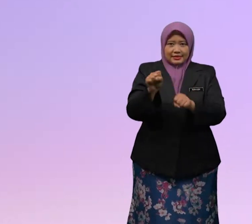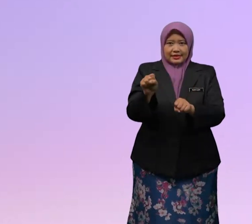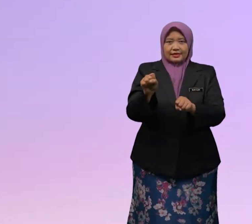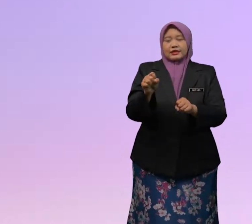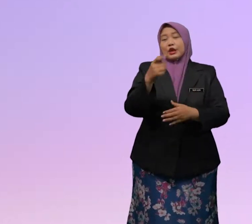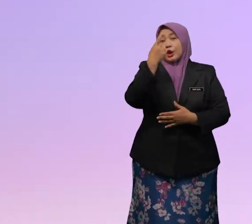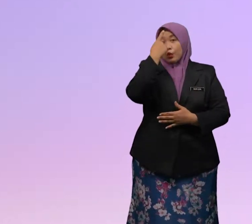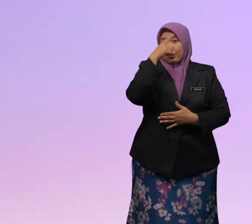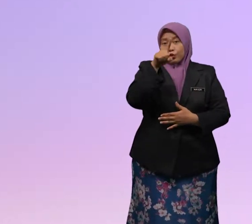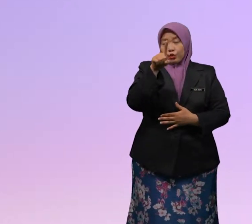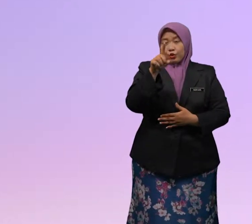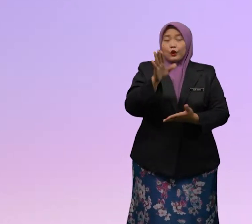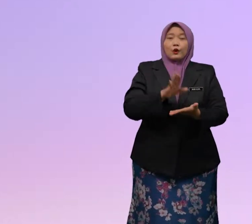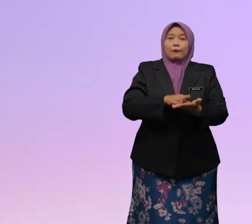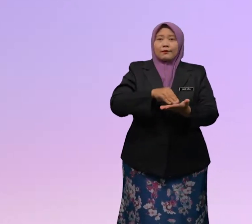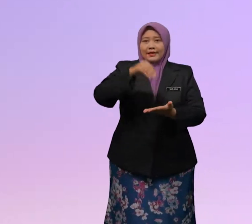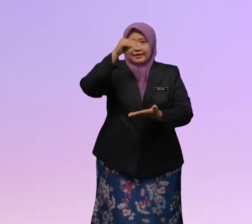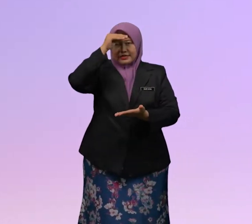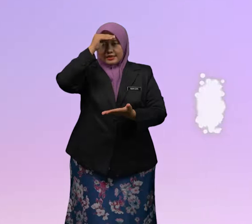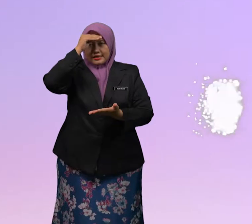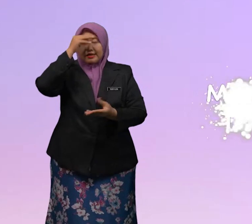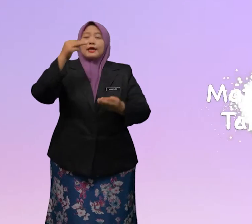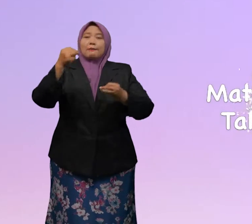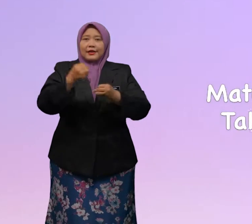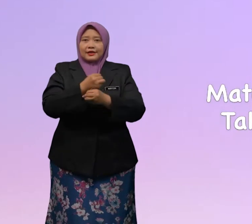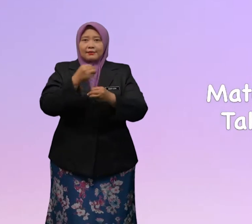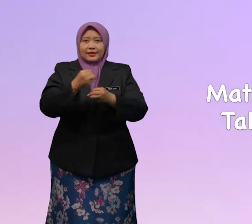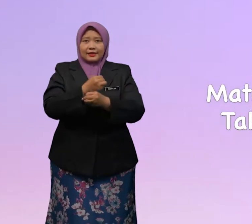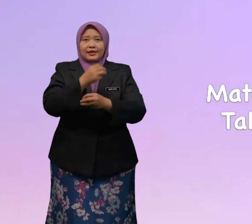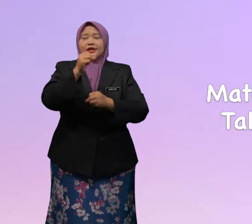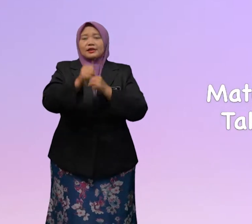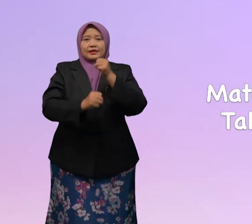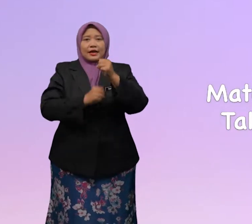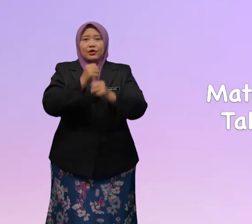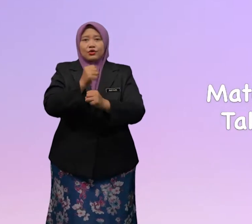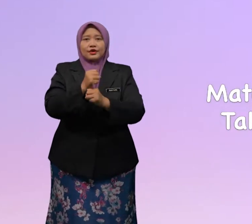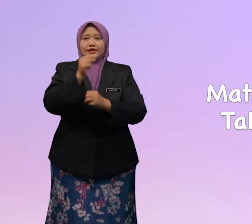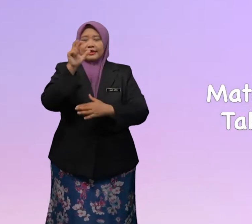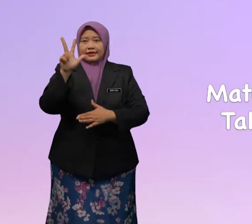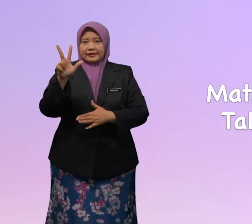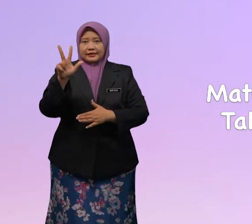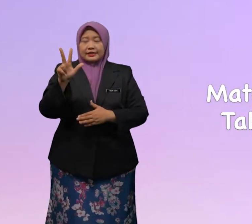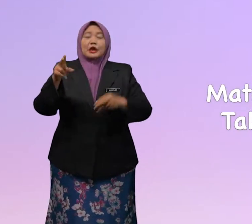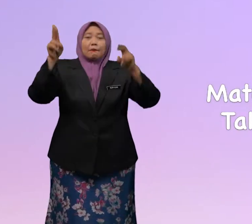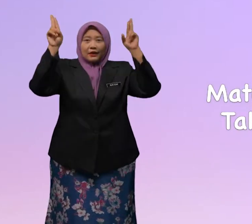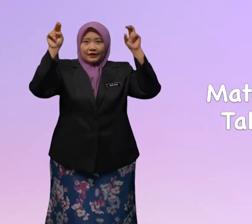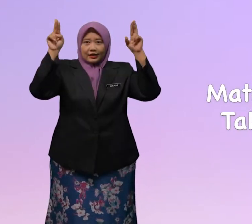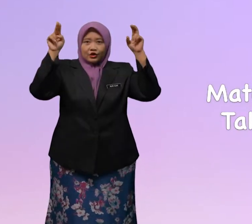bersedia untuk belajar matematik tahun 3